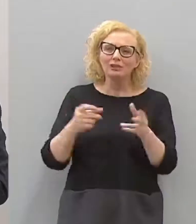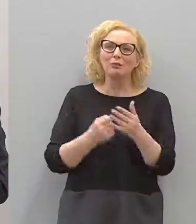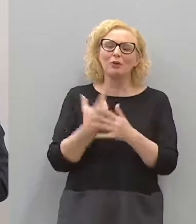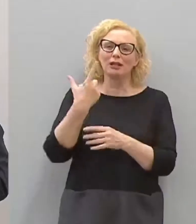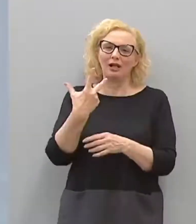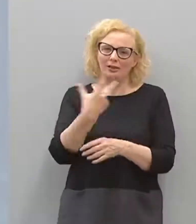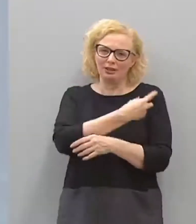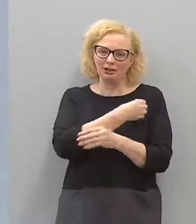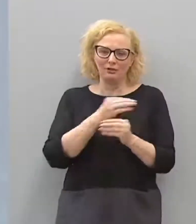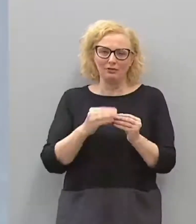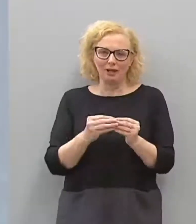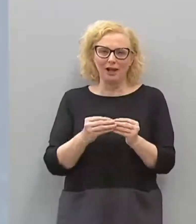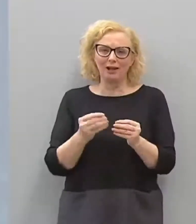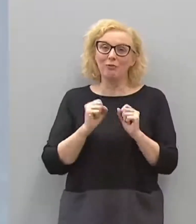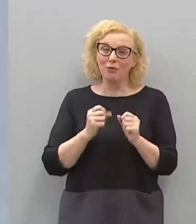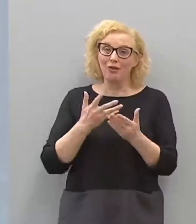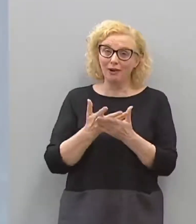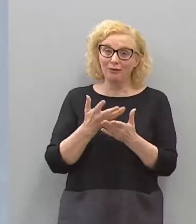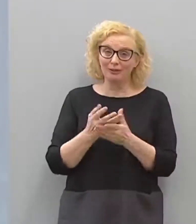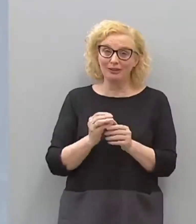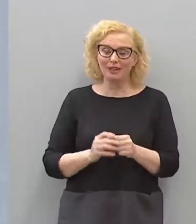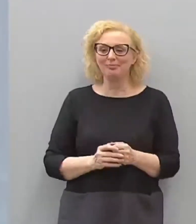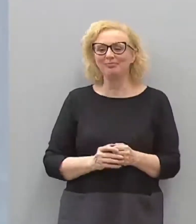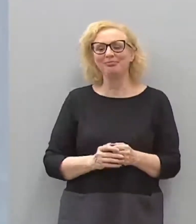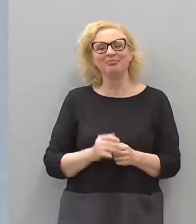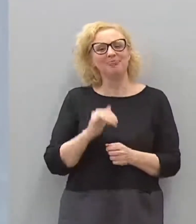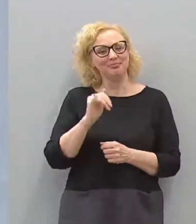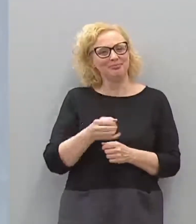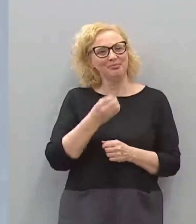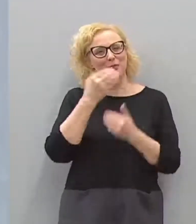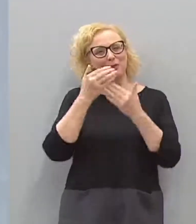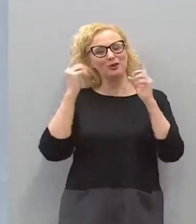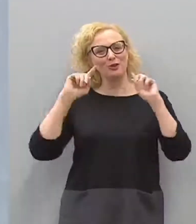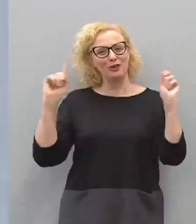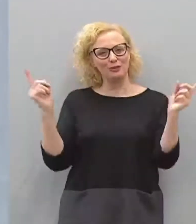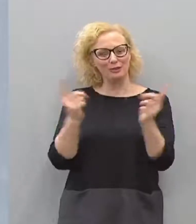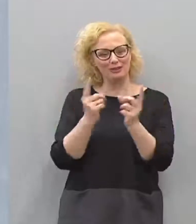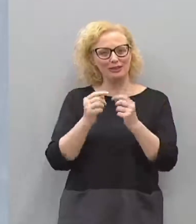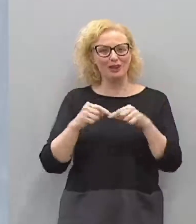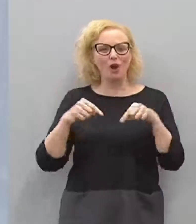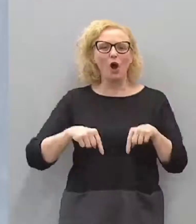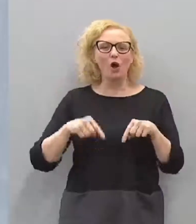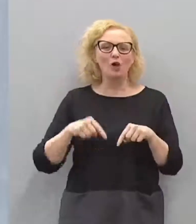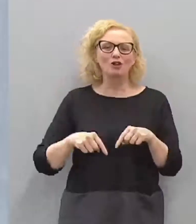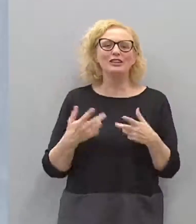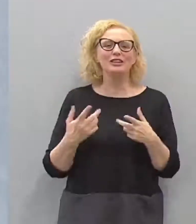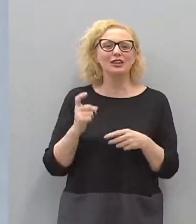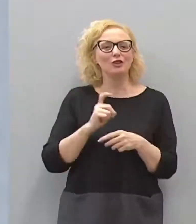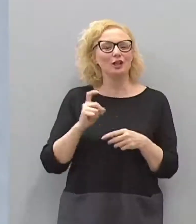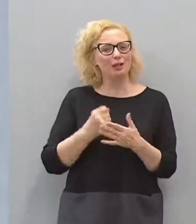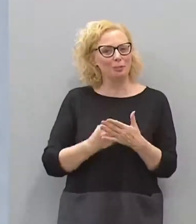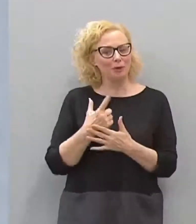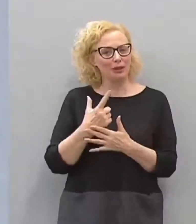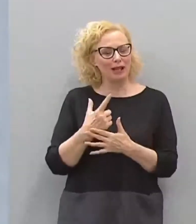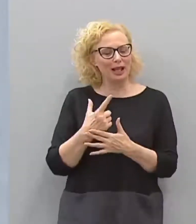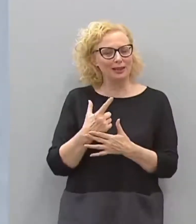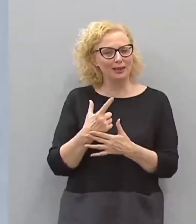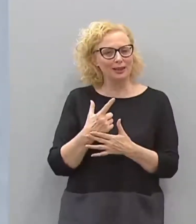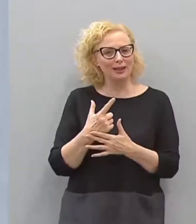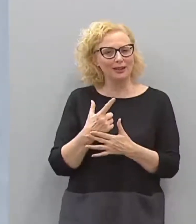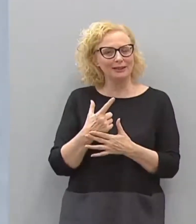vuoi raccontare com'è andata stamattina assessore buongiorno a tutti oggi è stata una giornata veramente importante per quanto